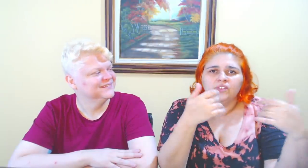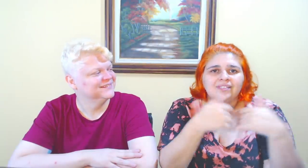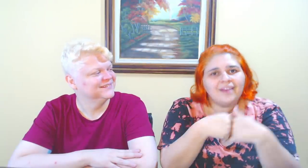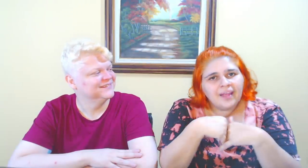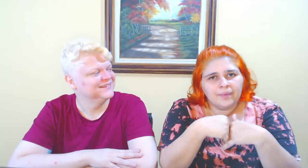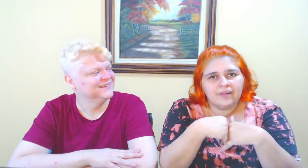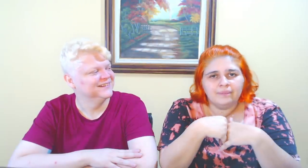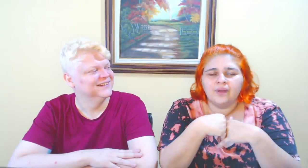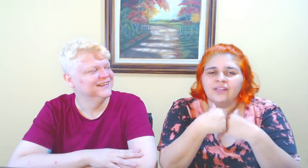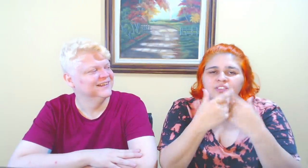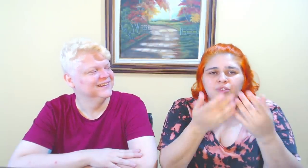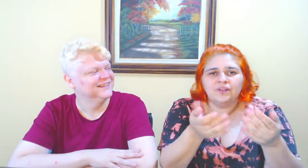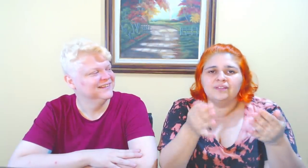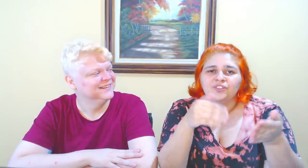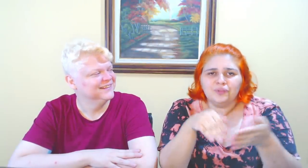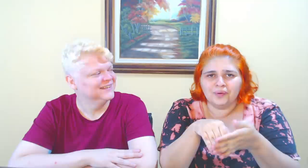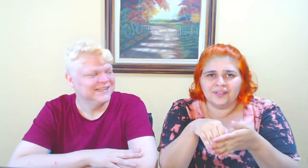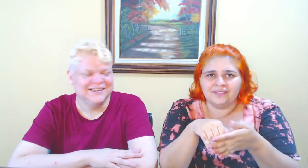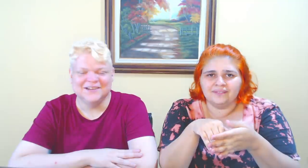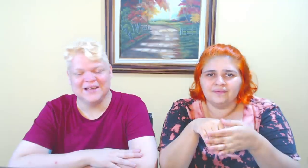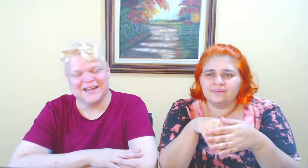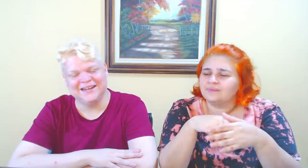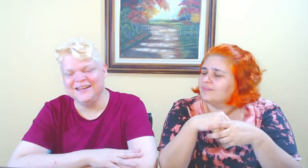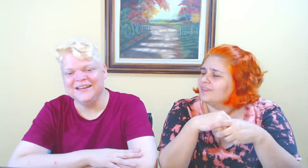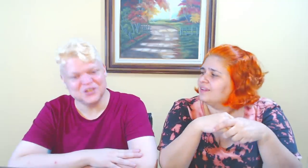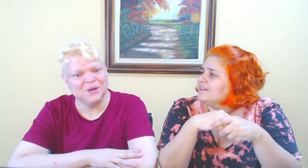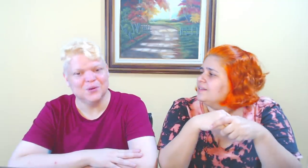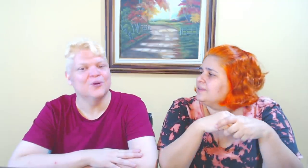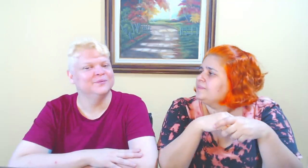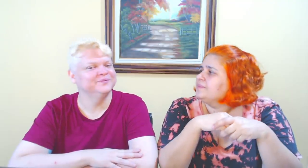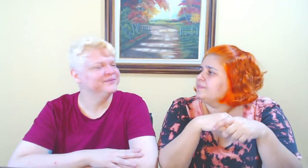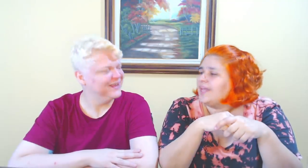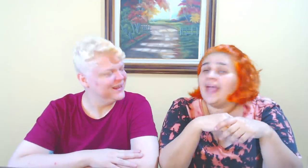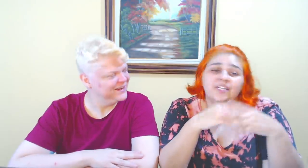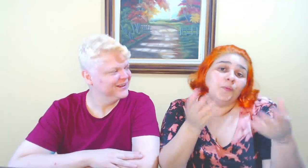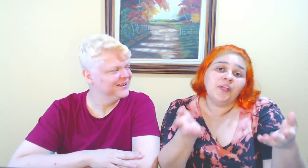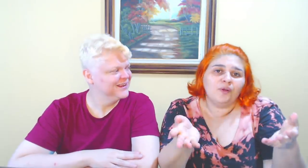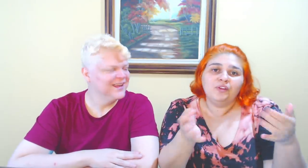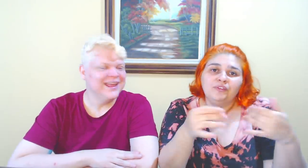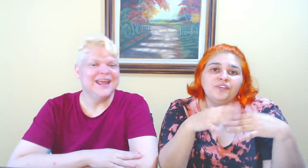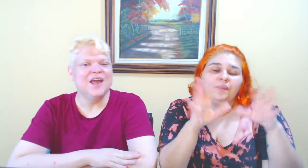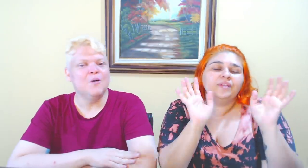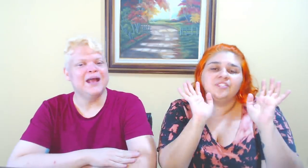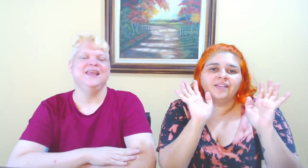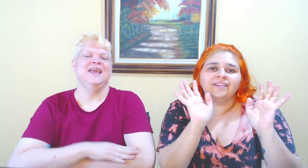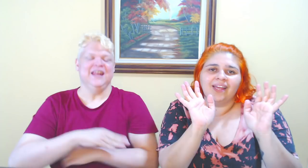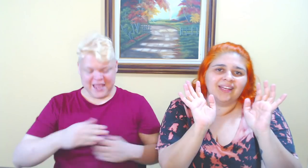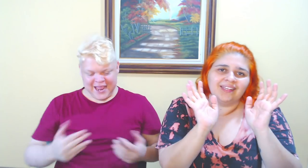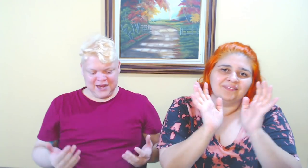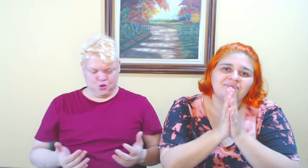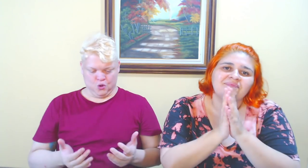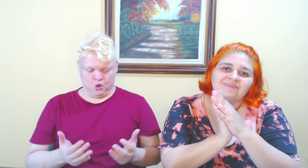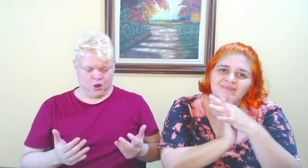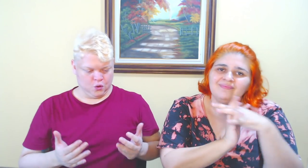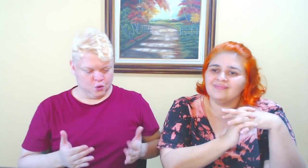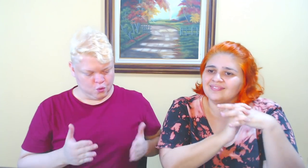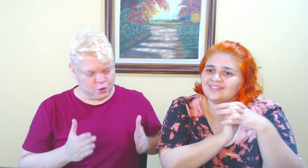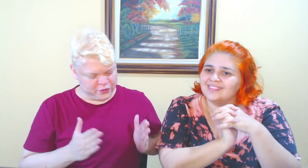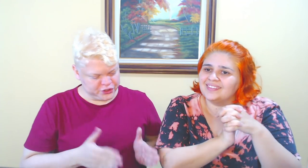cinema Porque estamos Falando de Nolan Não cara Ele explicou Ah ele explicou No filme Ele é um alien Ele O Christopher